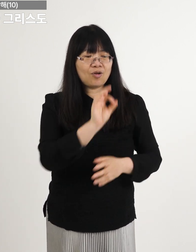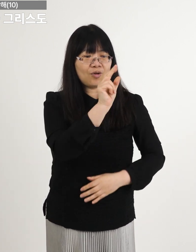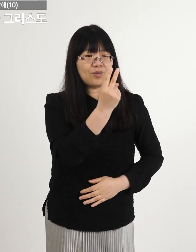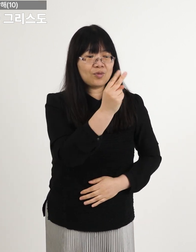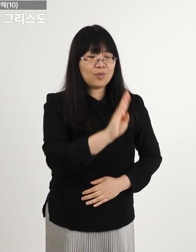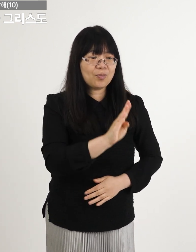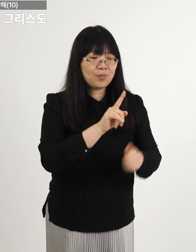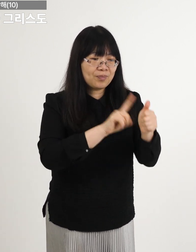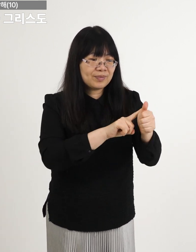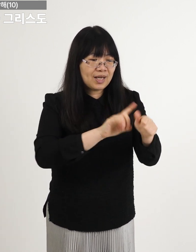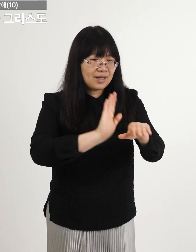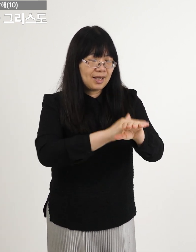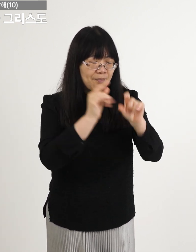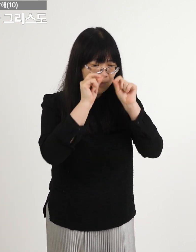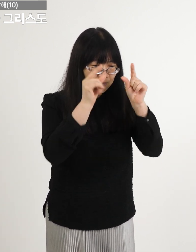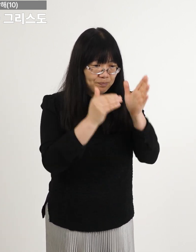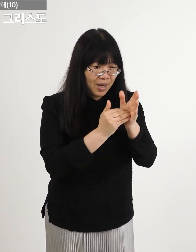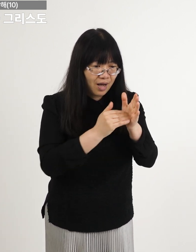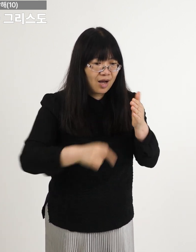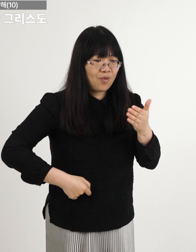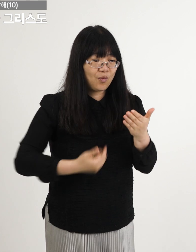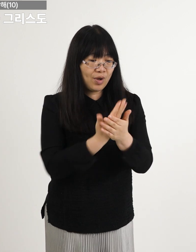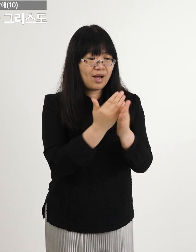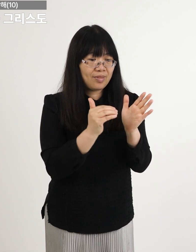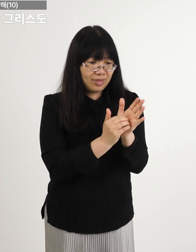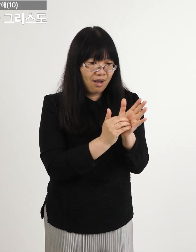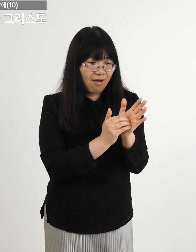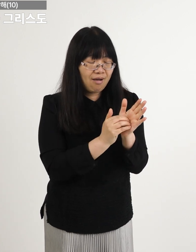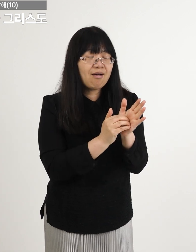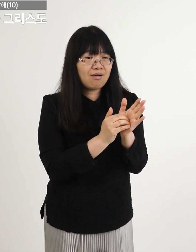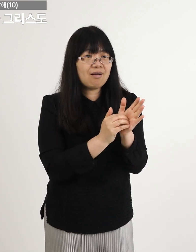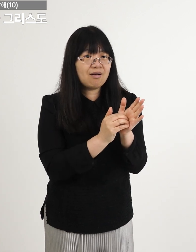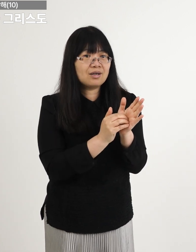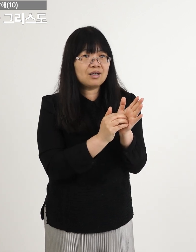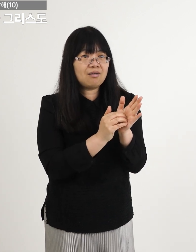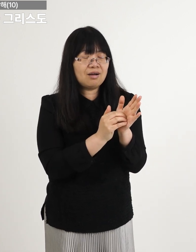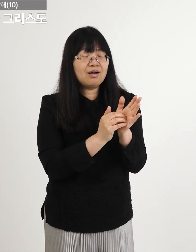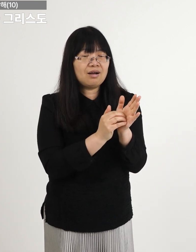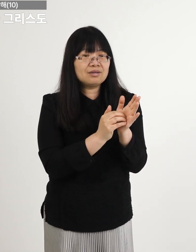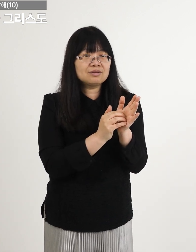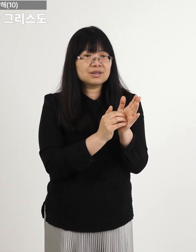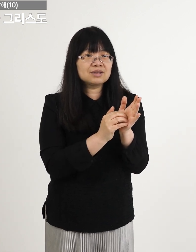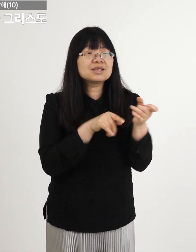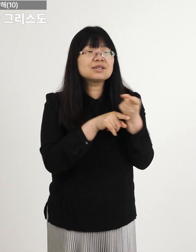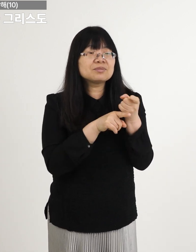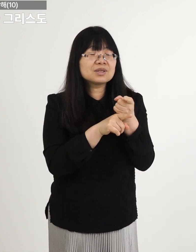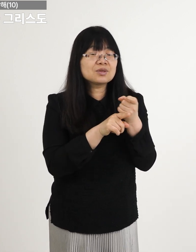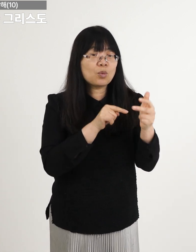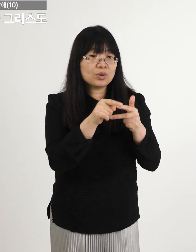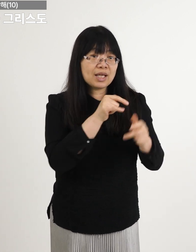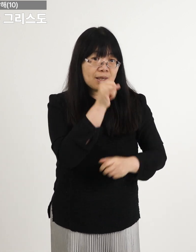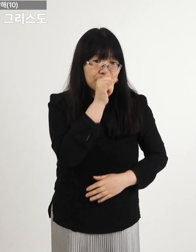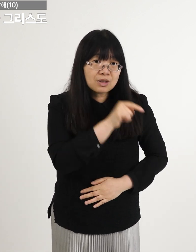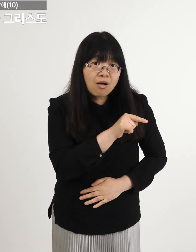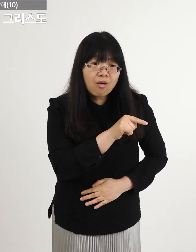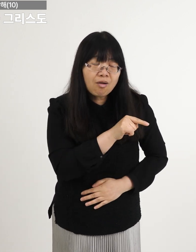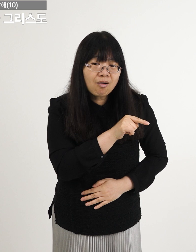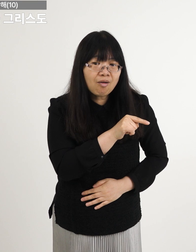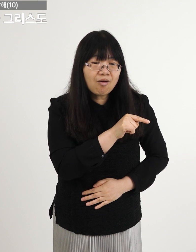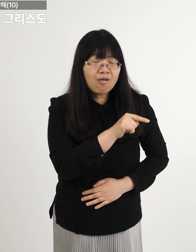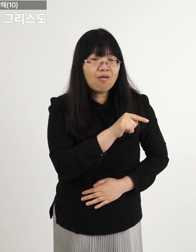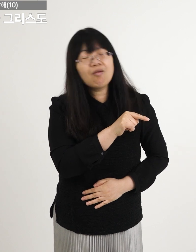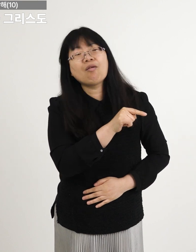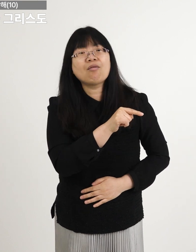욥이 잘못을 깨닫고 회개했다라는 슈브라는 단어로 이해를 했다면 이건